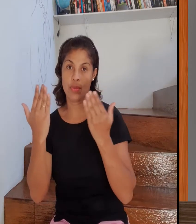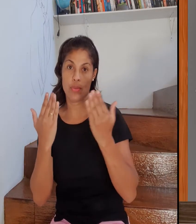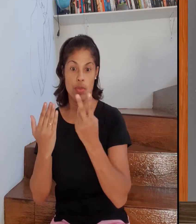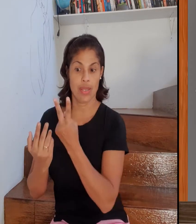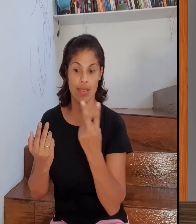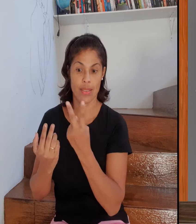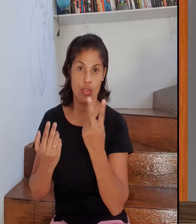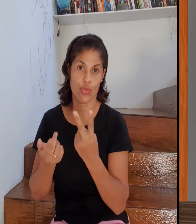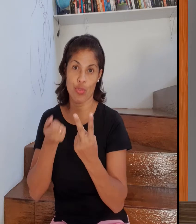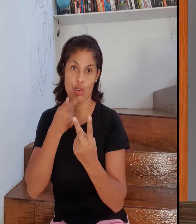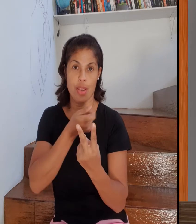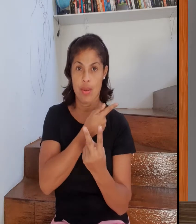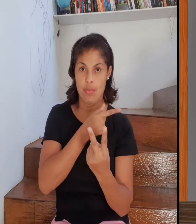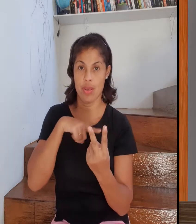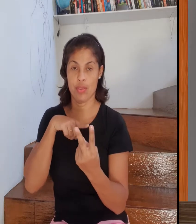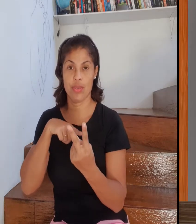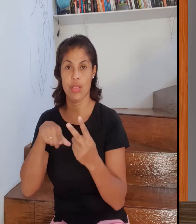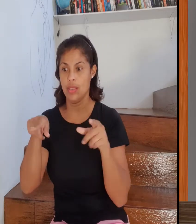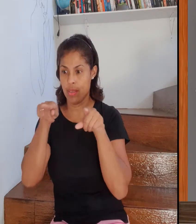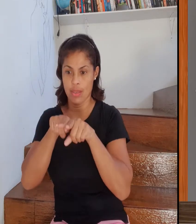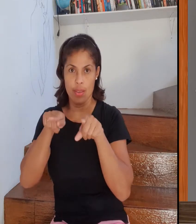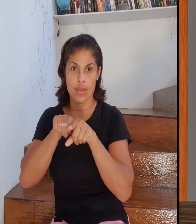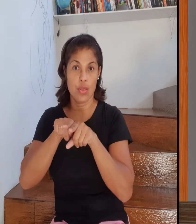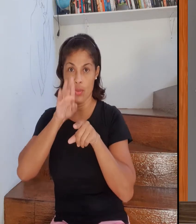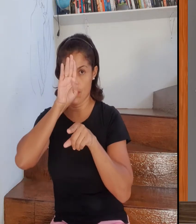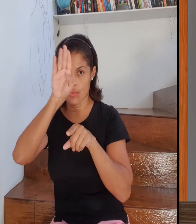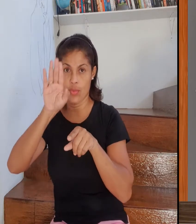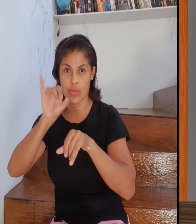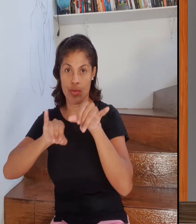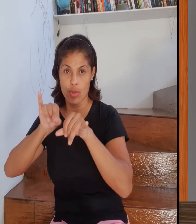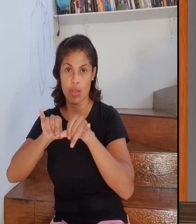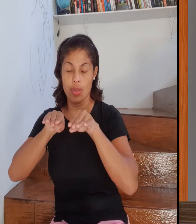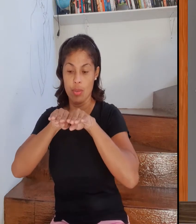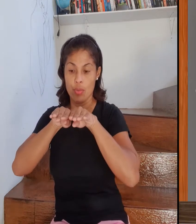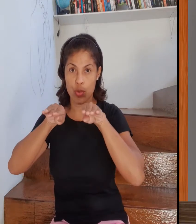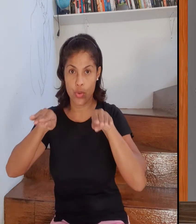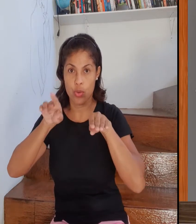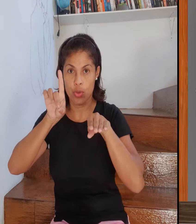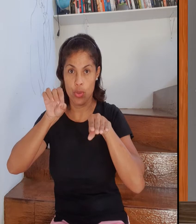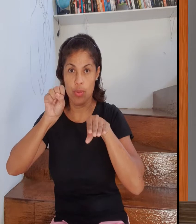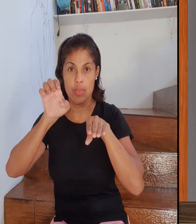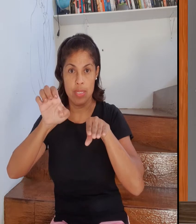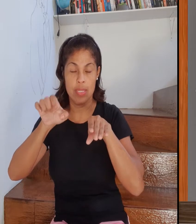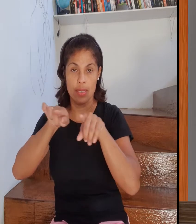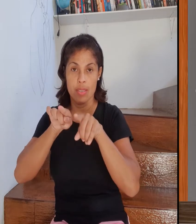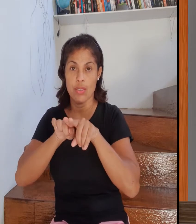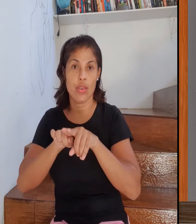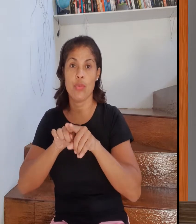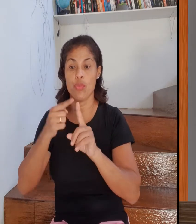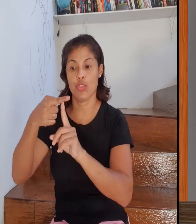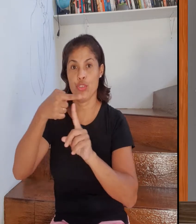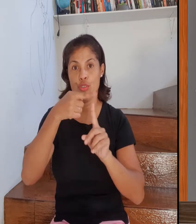de dois medicamentos que contenham o mesmo princípio ativo, na mesma dose e na mesma forma